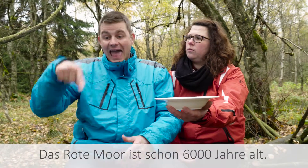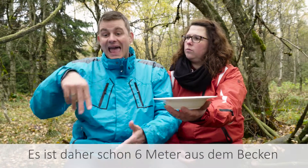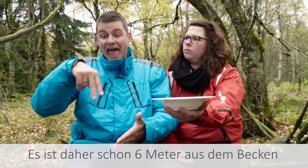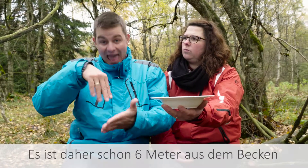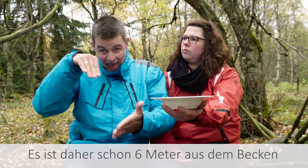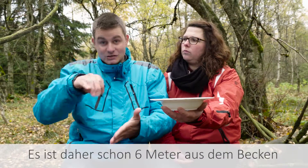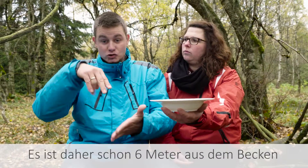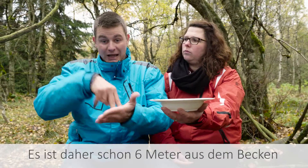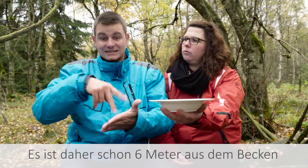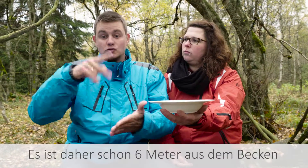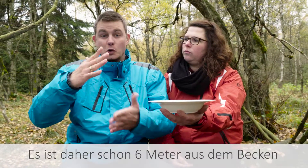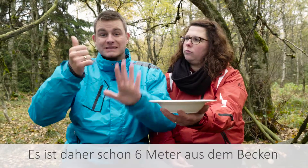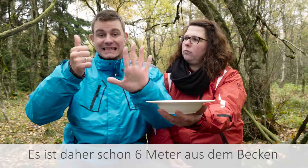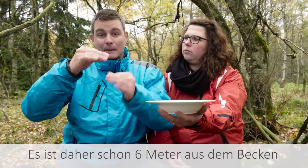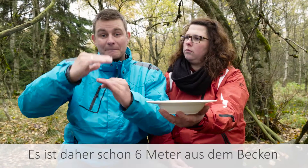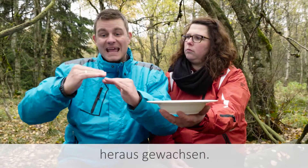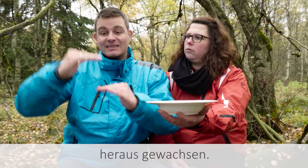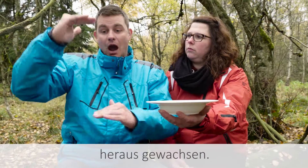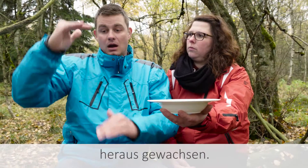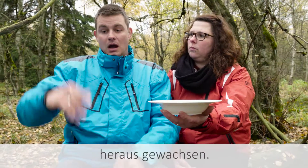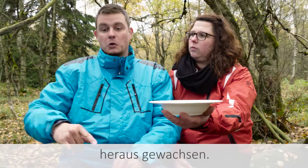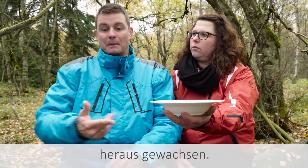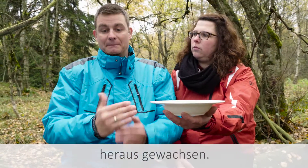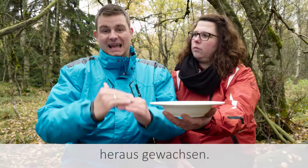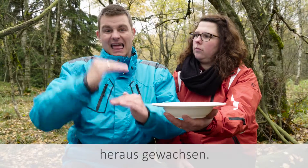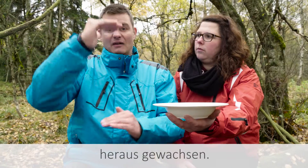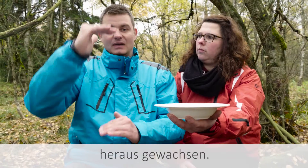Es ist daher schon 6 Meter aus dem Becken herausgewachsen.